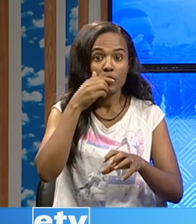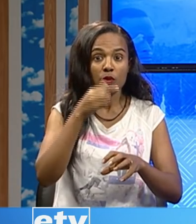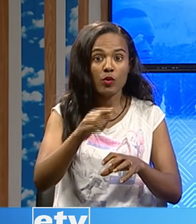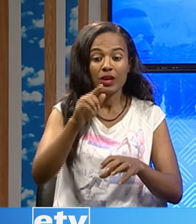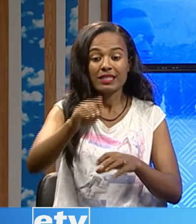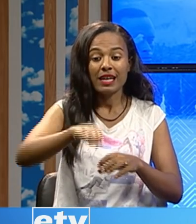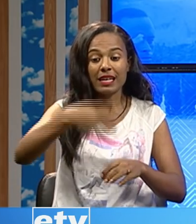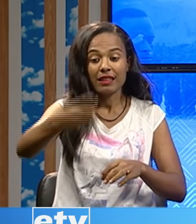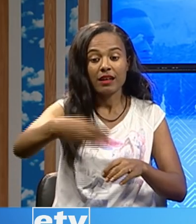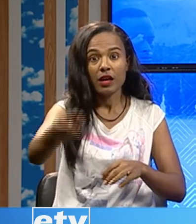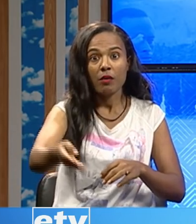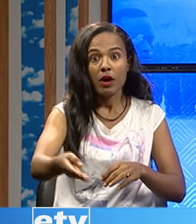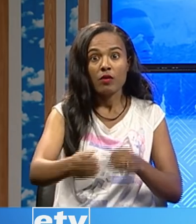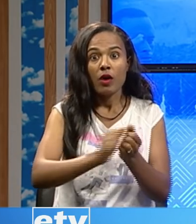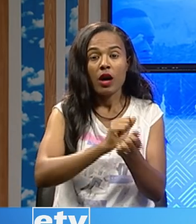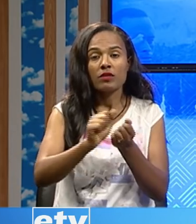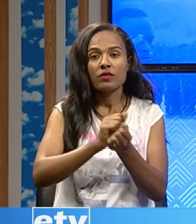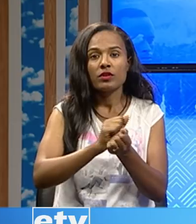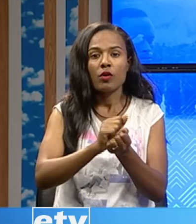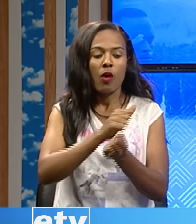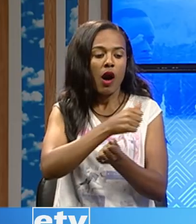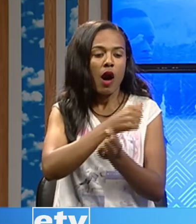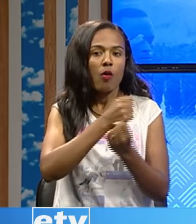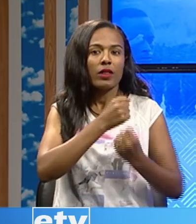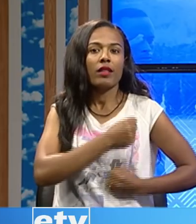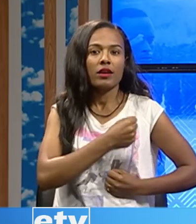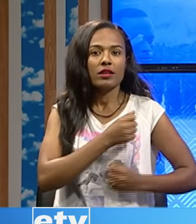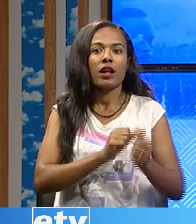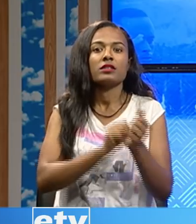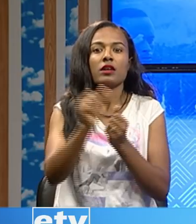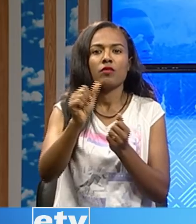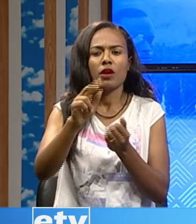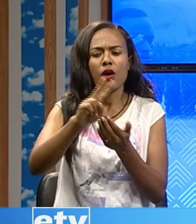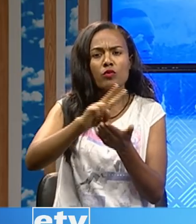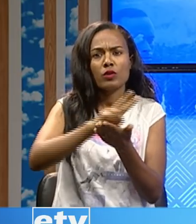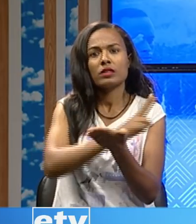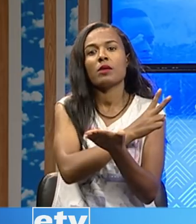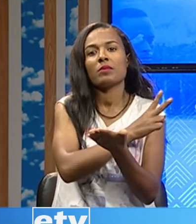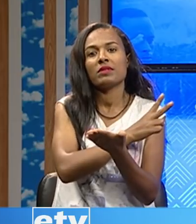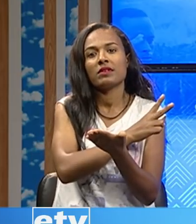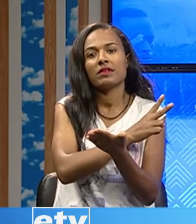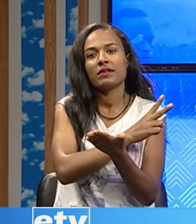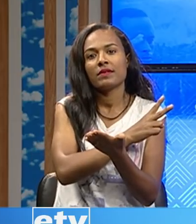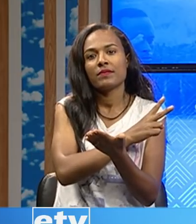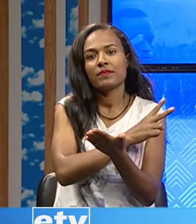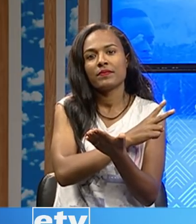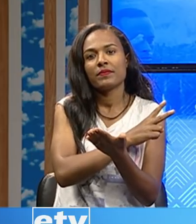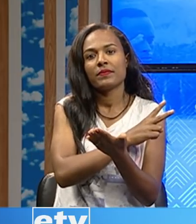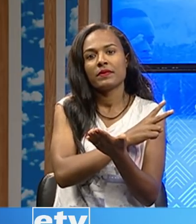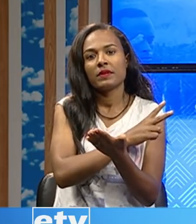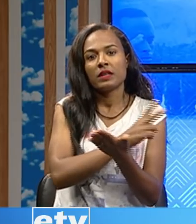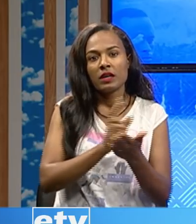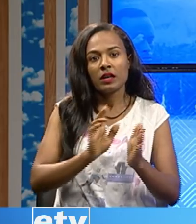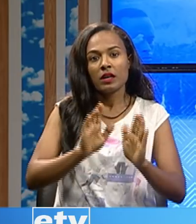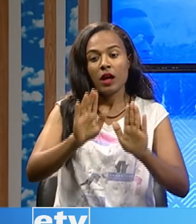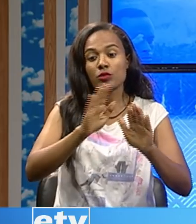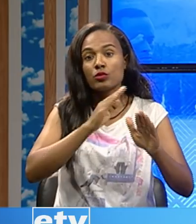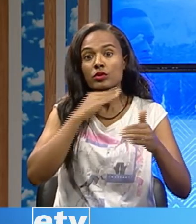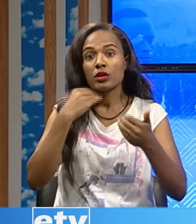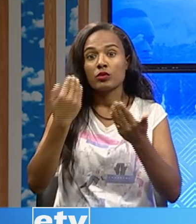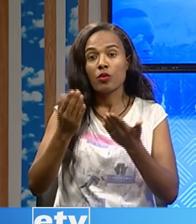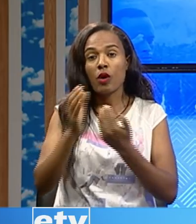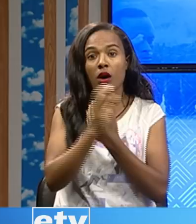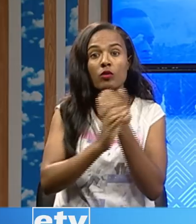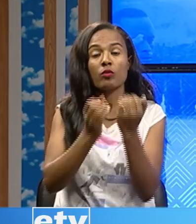ተንከባለው አጥርተው አርሚ ያሳልፈዋል። አሁን ሁለት ሳምንት ራሱን ሰጥቶ ሀገሩን